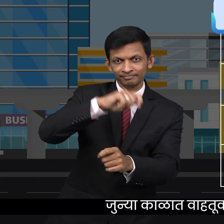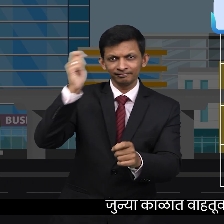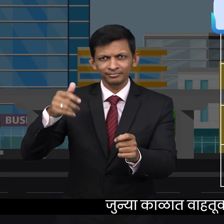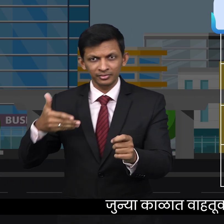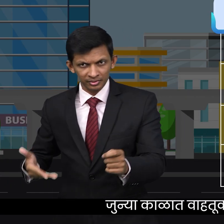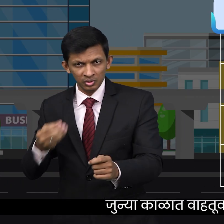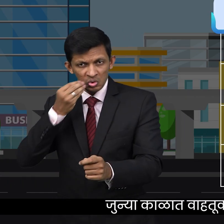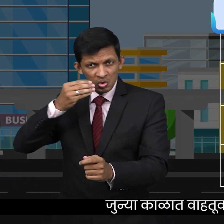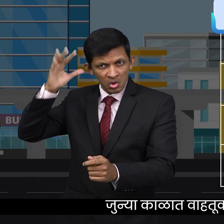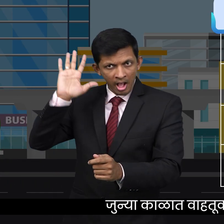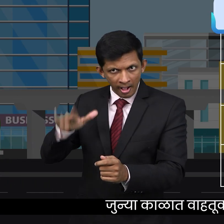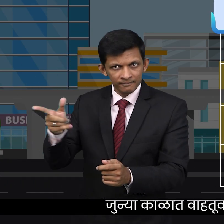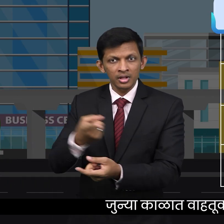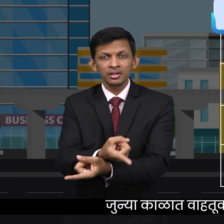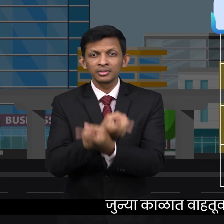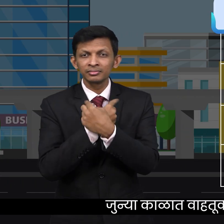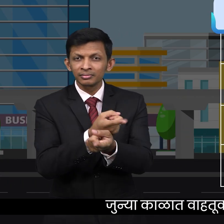बैलगाड्या,